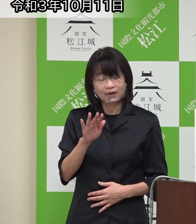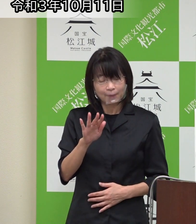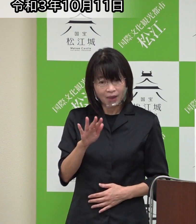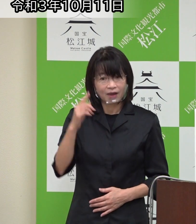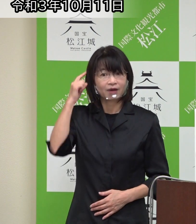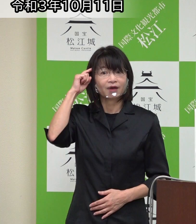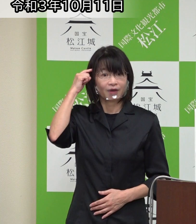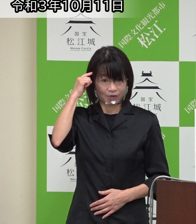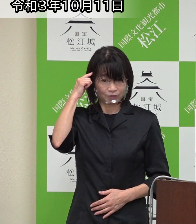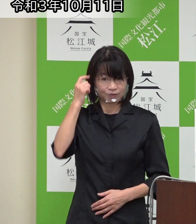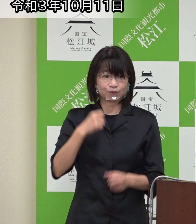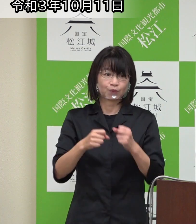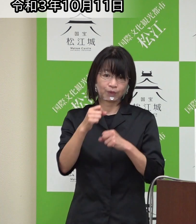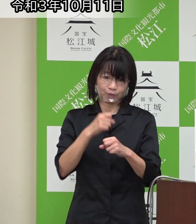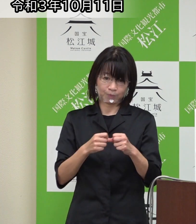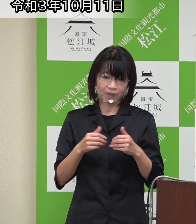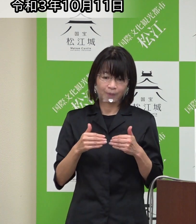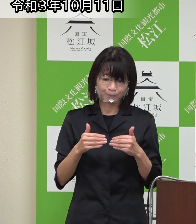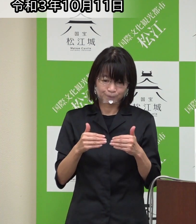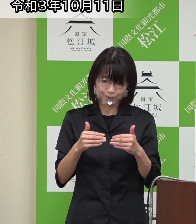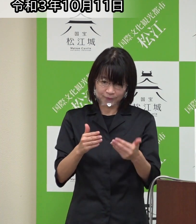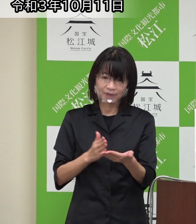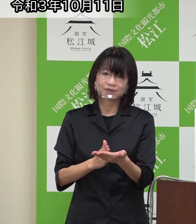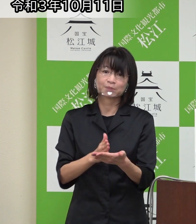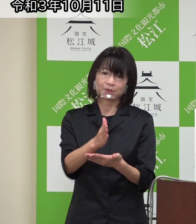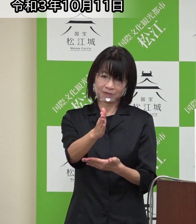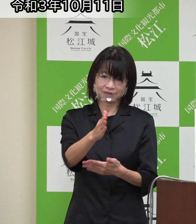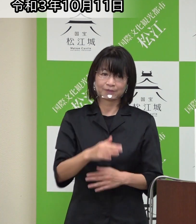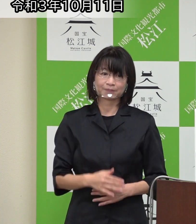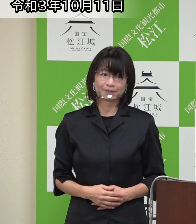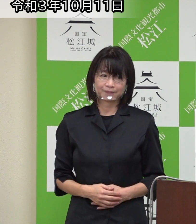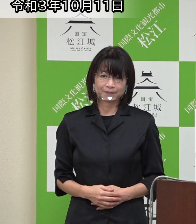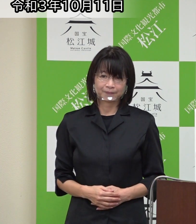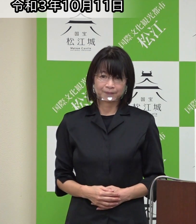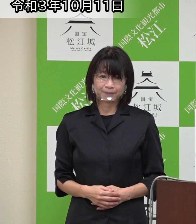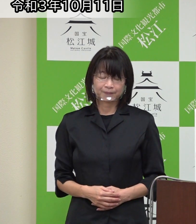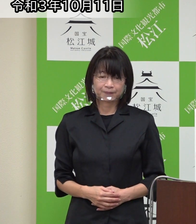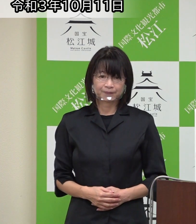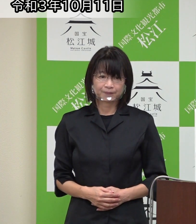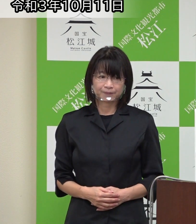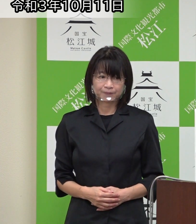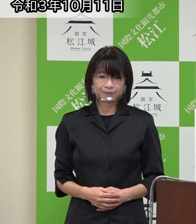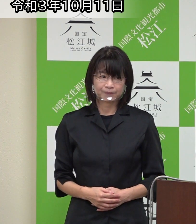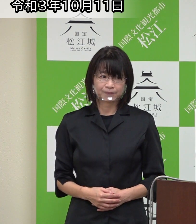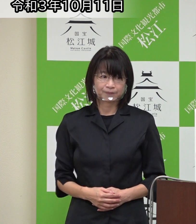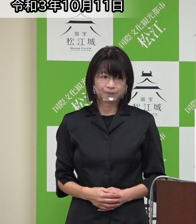ふうな取り組みとしてスタートしていきたいと思っています。 ありがとうございます。